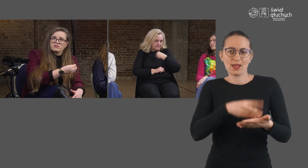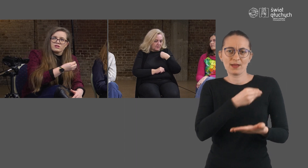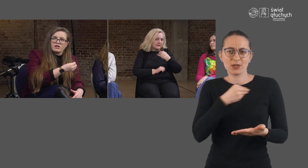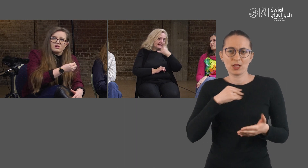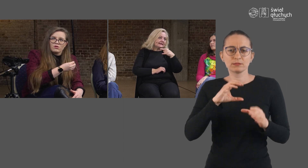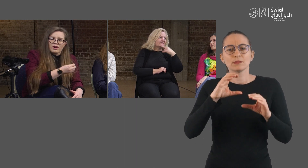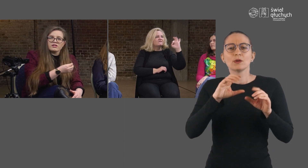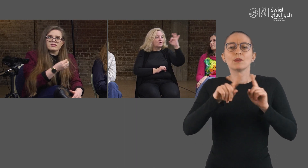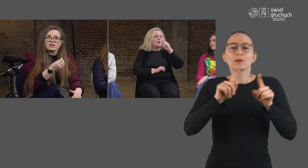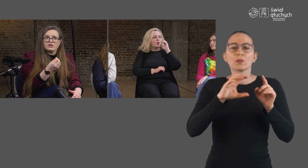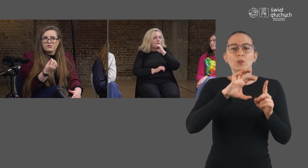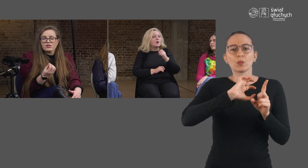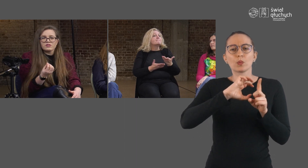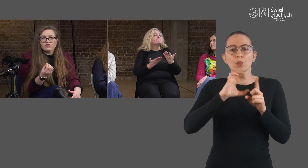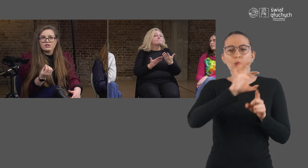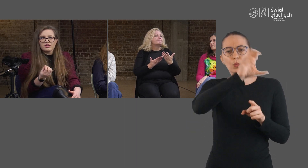inny język oralny,